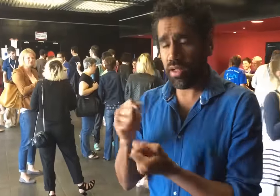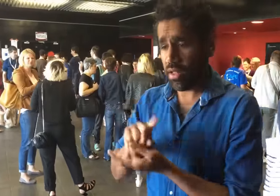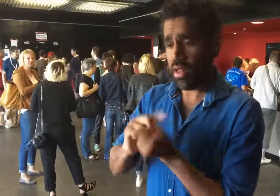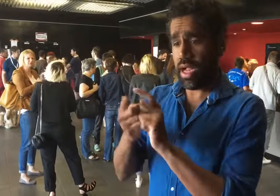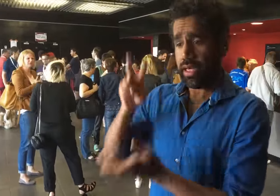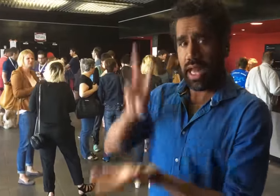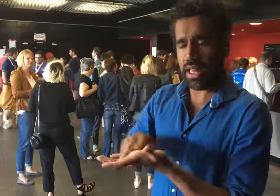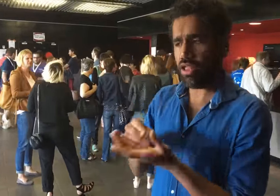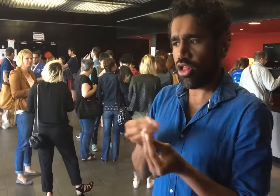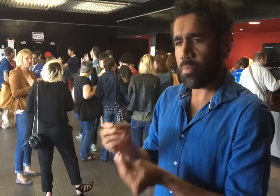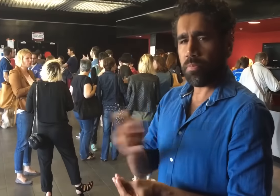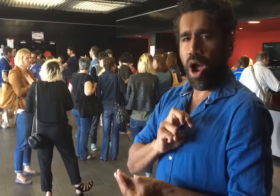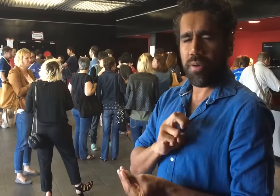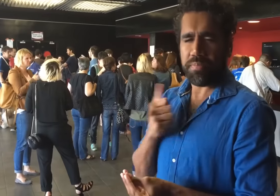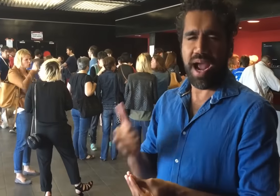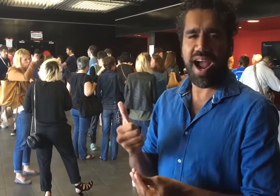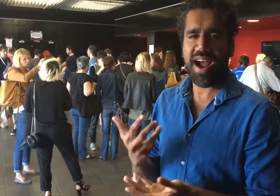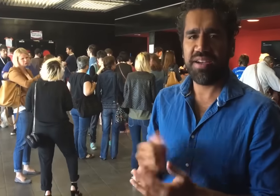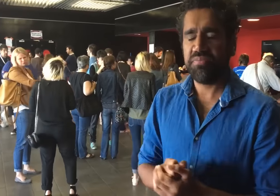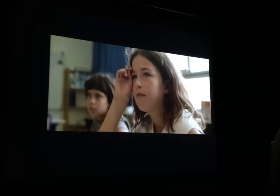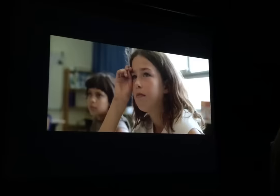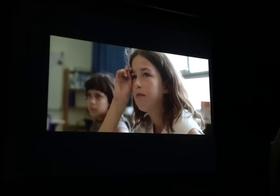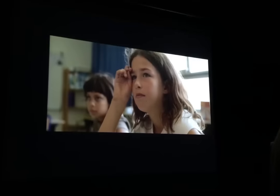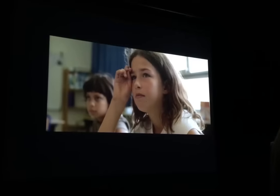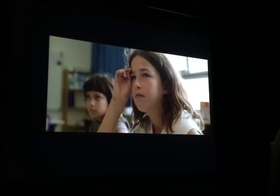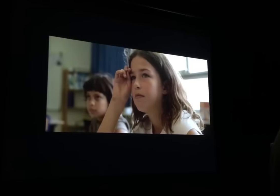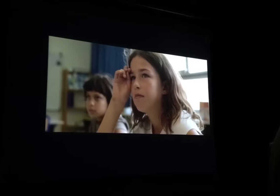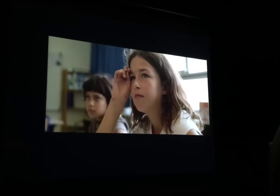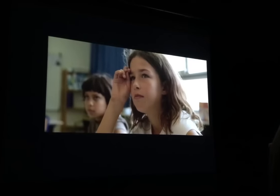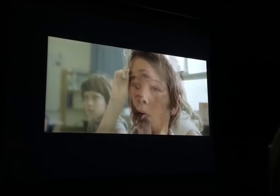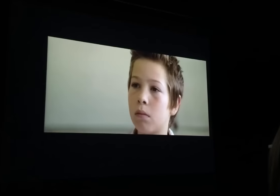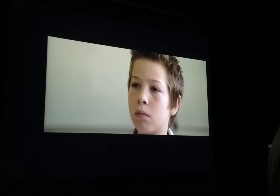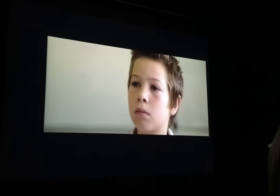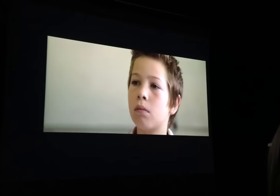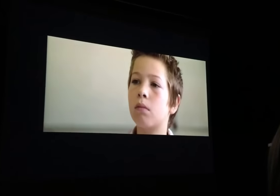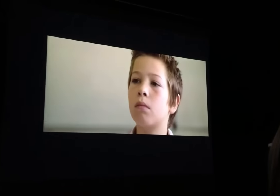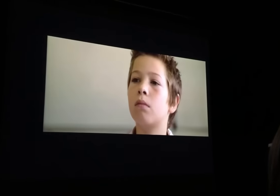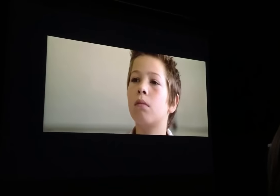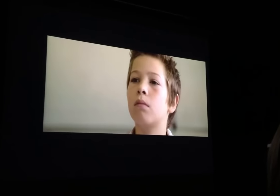vraiment quelque chose qui est proche de la réalité qui permettra de faire réagir les parents.